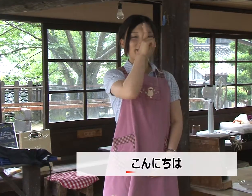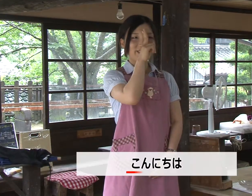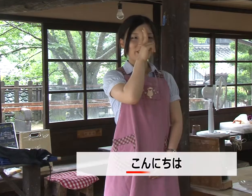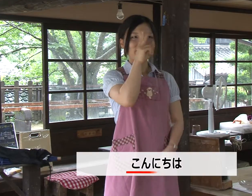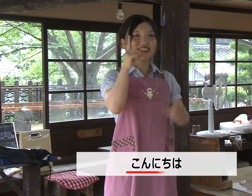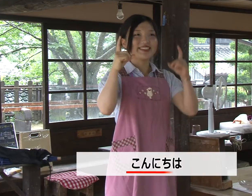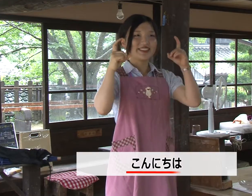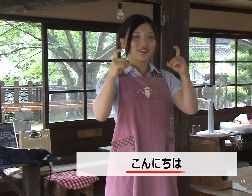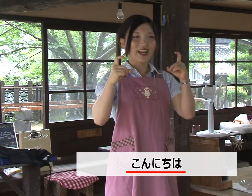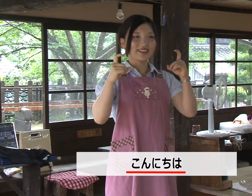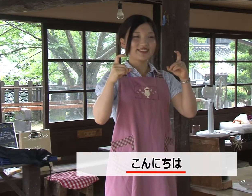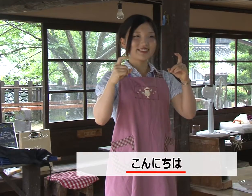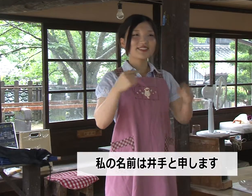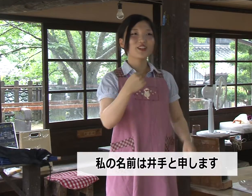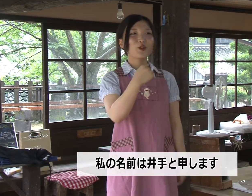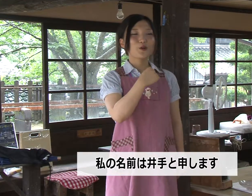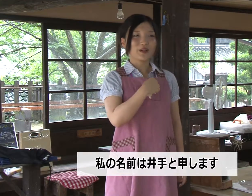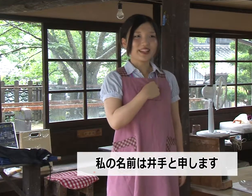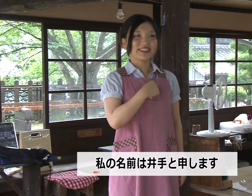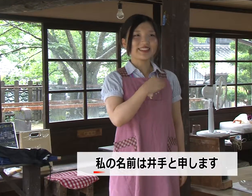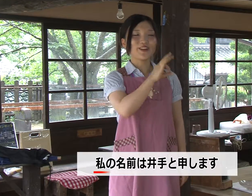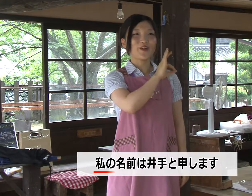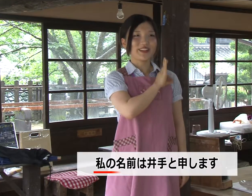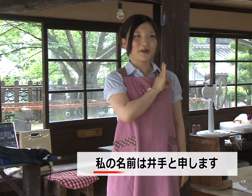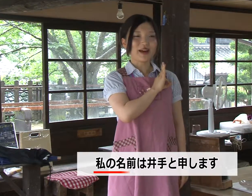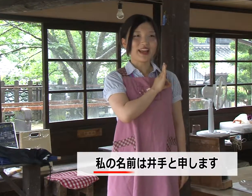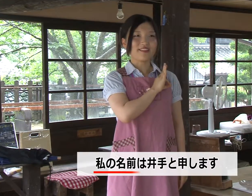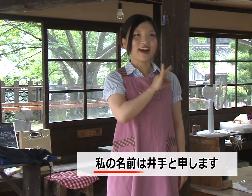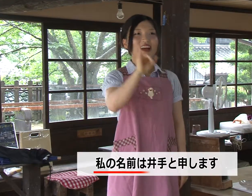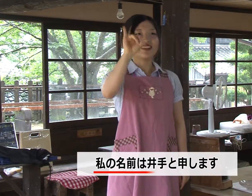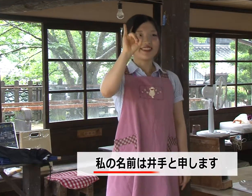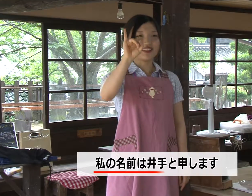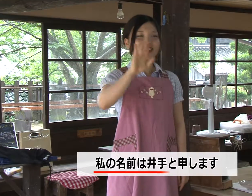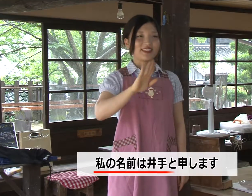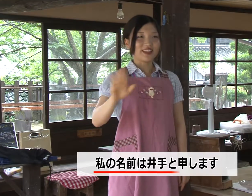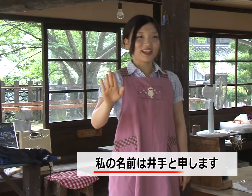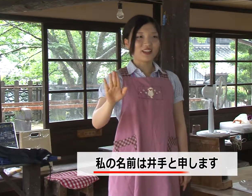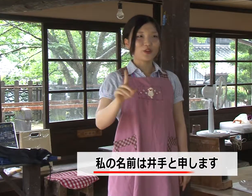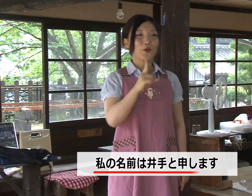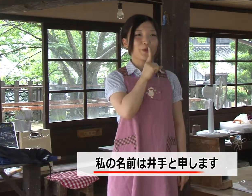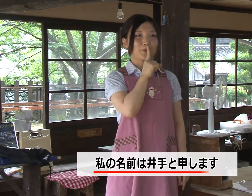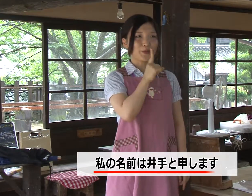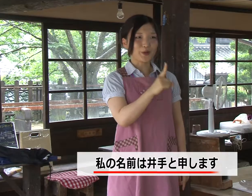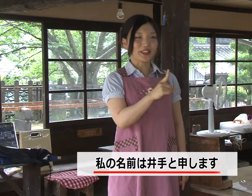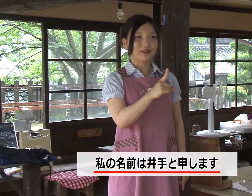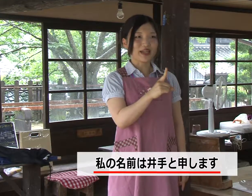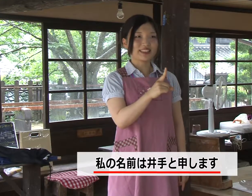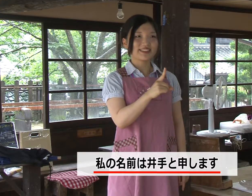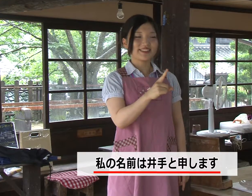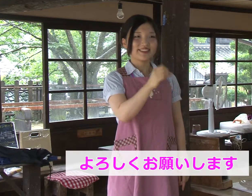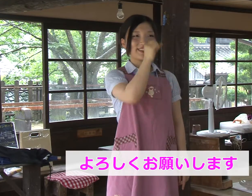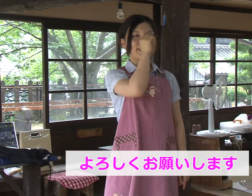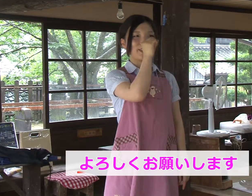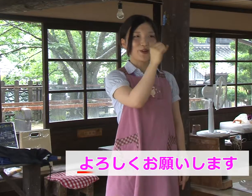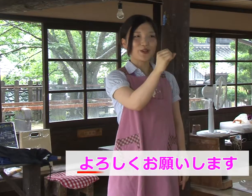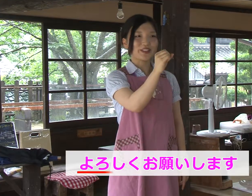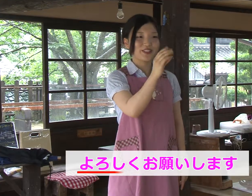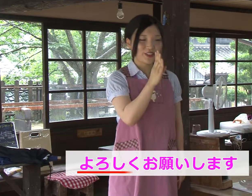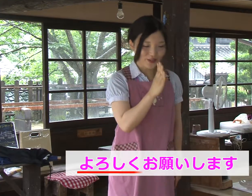こんにちは。私の名前は井出と申します。よろしくお